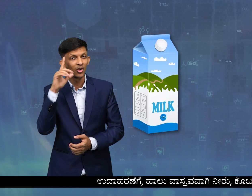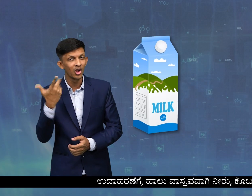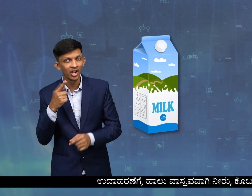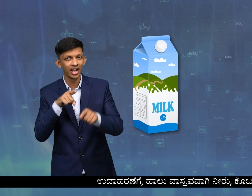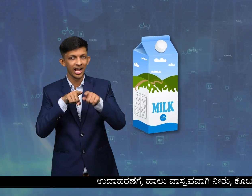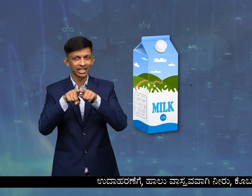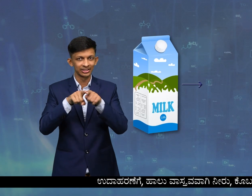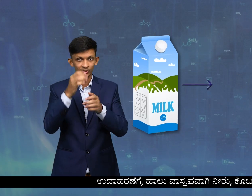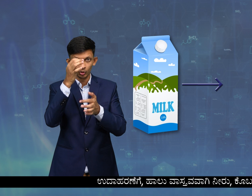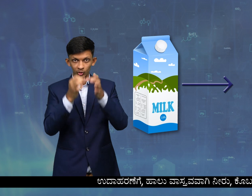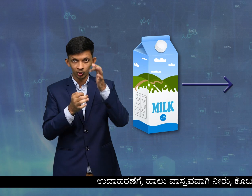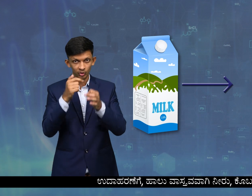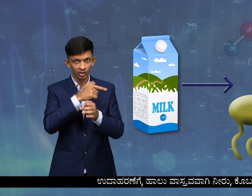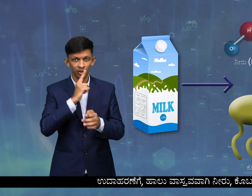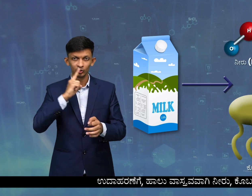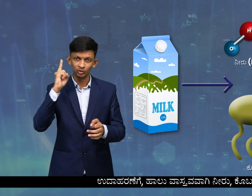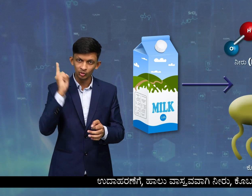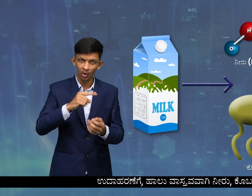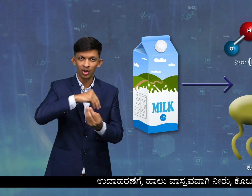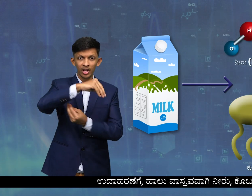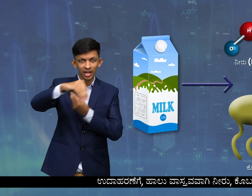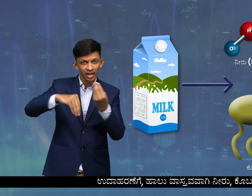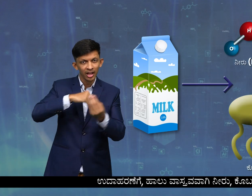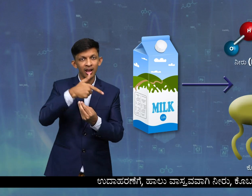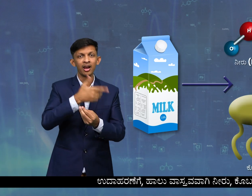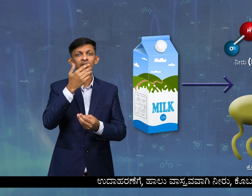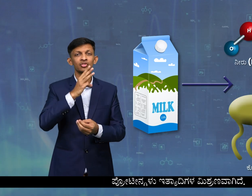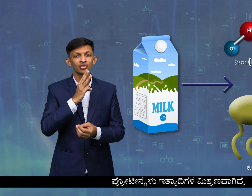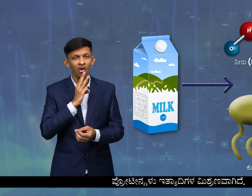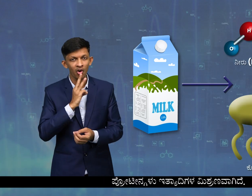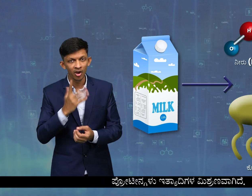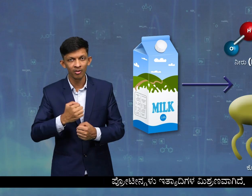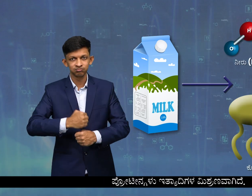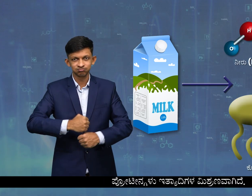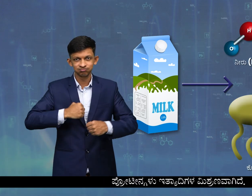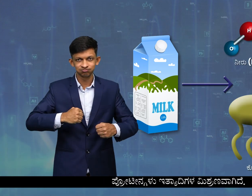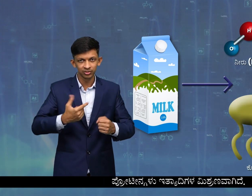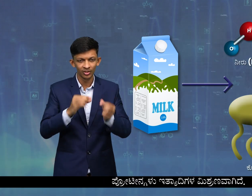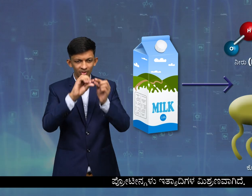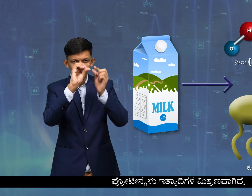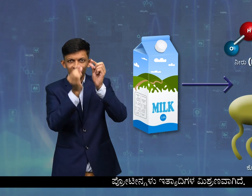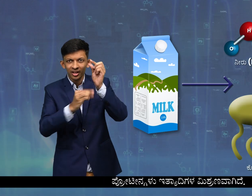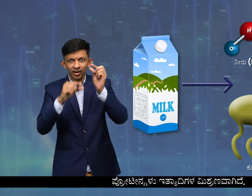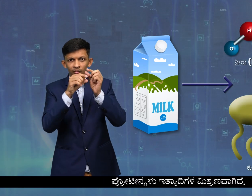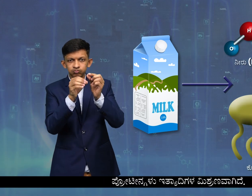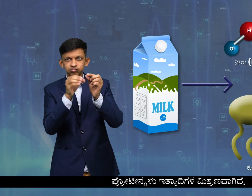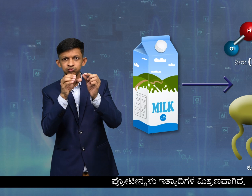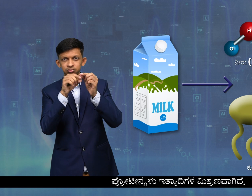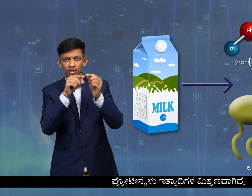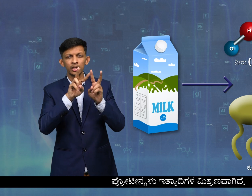ಉದಾಹರಣೆಗೆ, ಹಾಲು ವಾಸ್ತವವಾಗಿ ನೀರು, ಕೊಬ್ಬು, ಪ್ರೋಟೀನ್ಗಳು ಇತ್ಯಾದಿಗಳ ಮಿಶ್ರಣವಾಗಿದೆ.